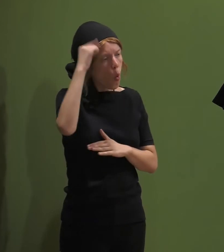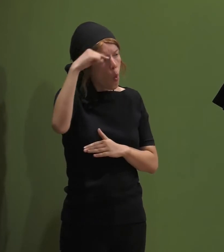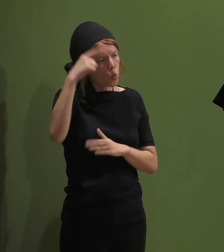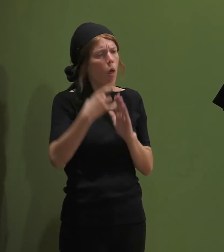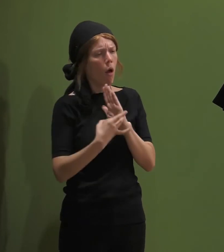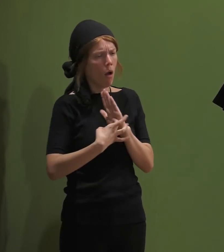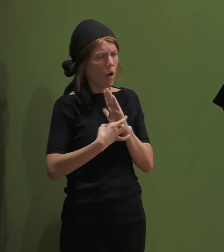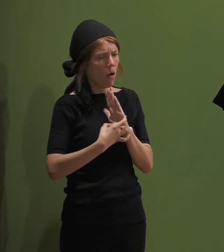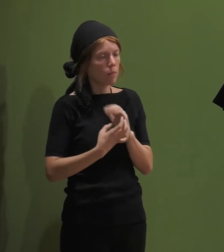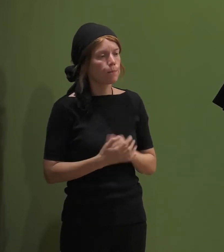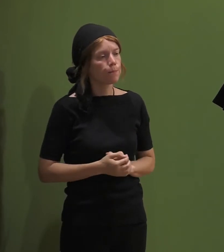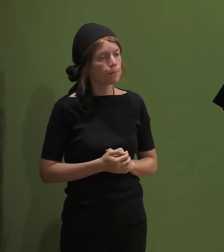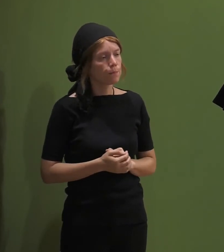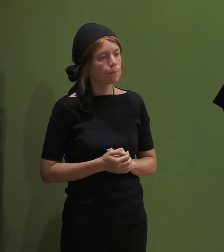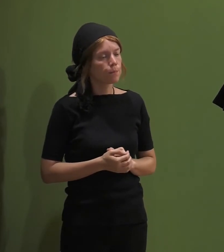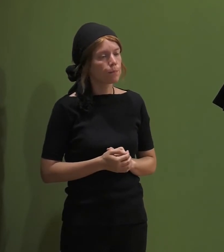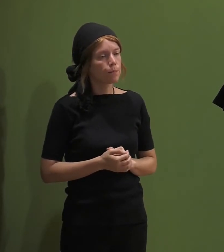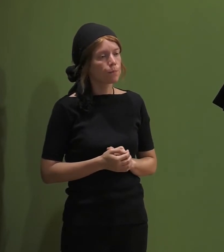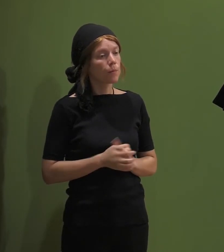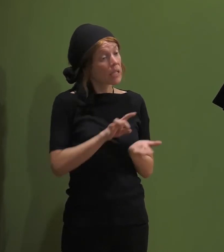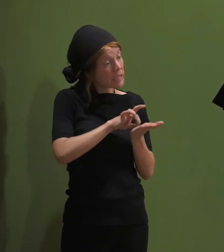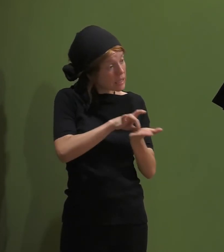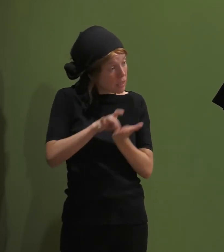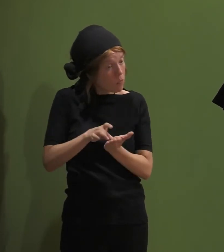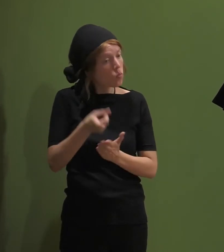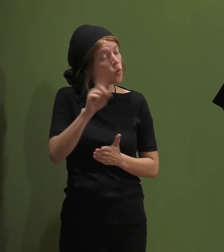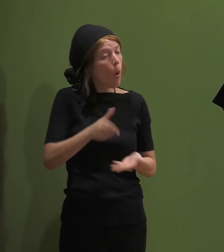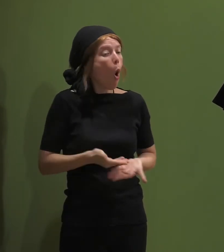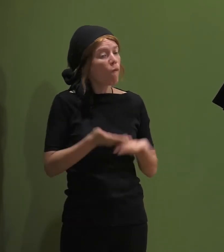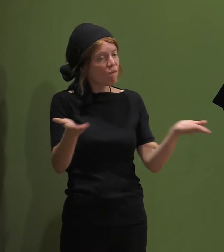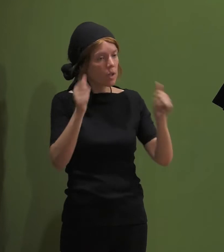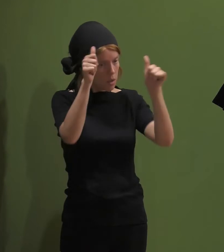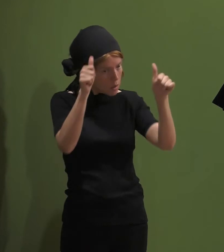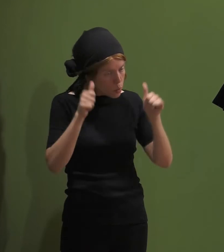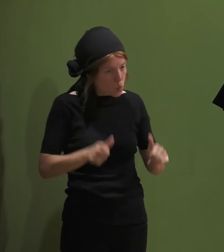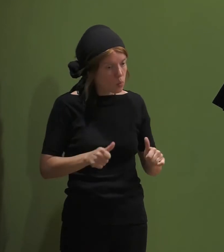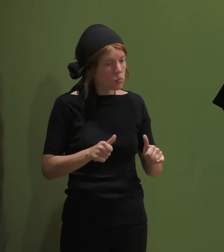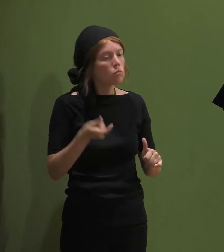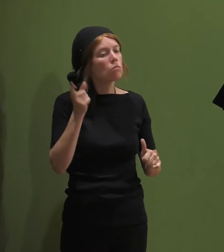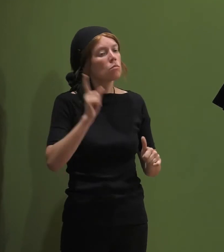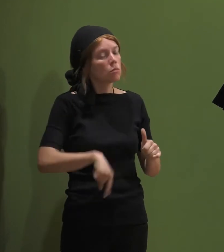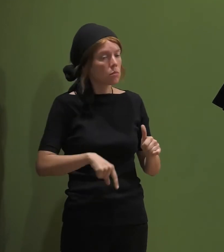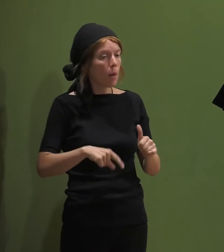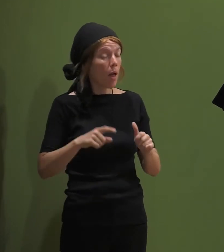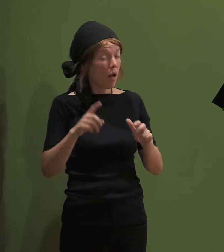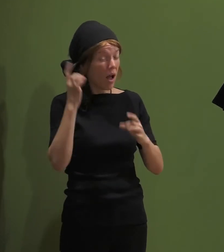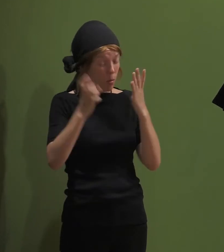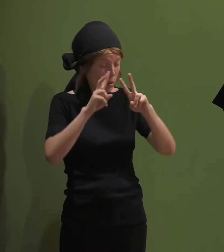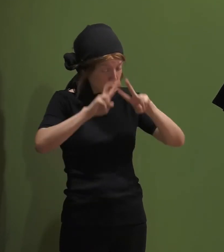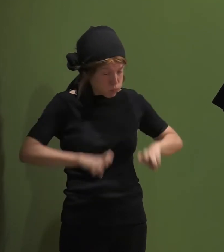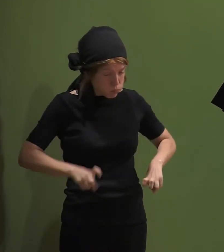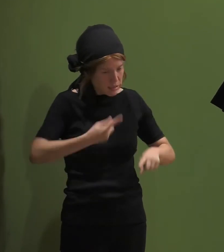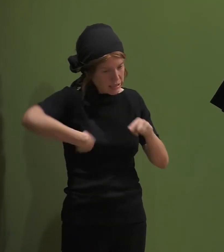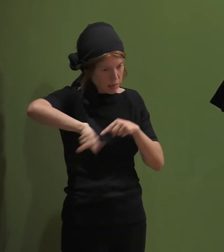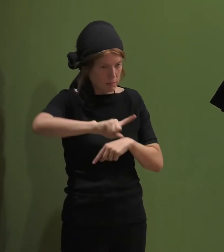de calidad, tanto en orden a la prestación de sus servicios como en la oferta de titulaciones y la actividad investigadora y de